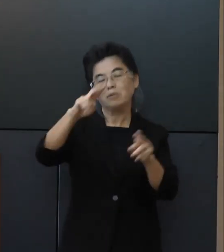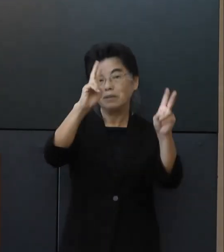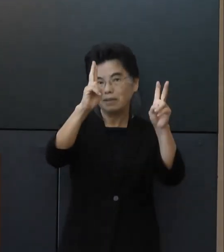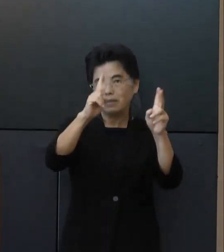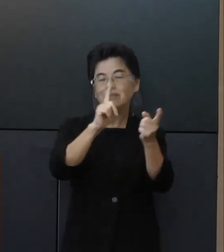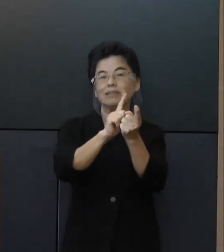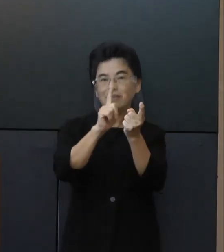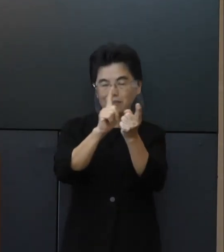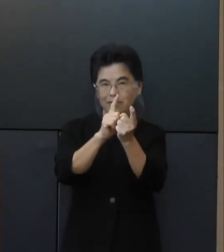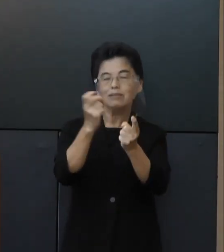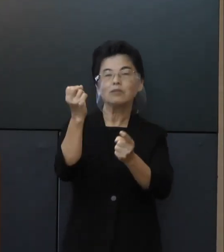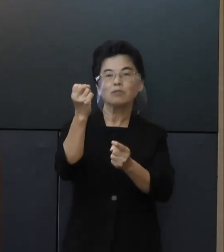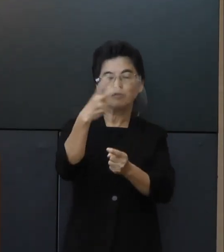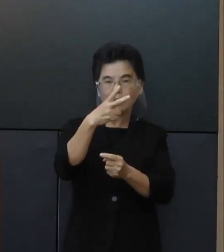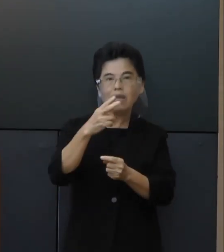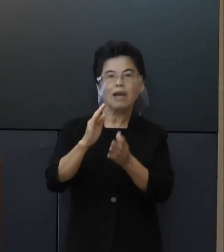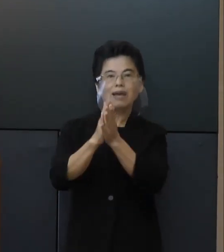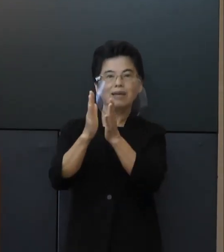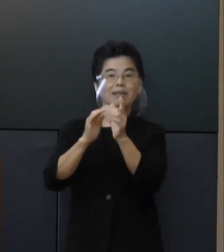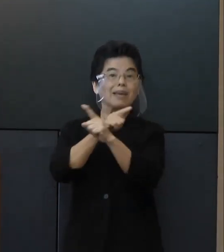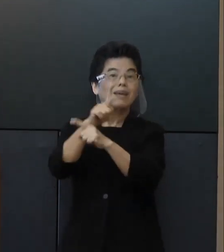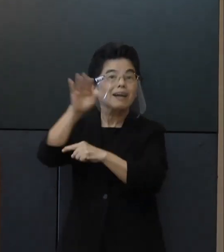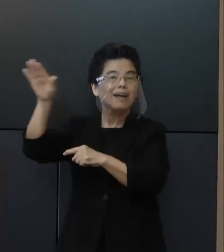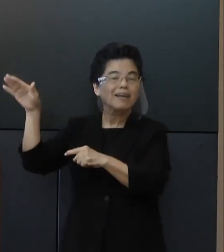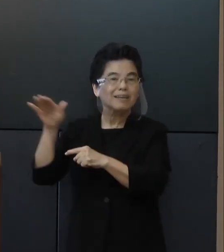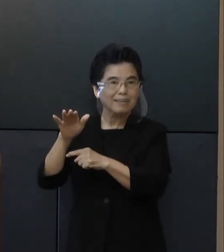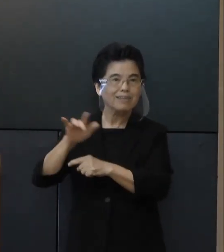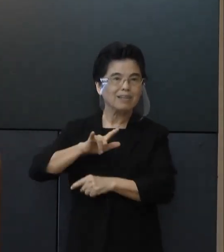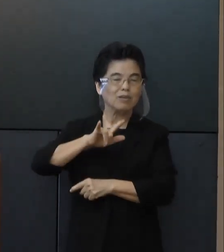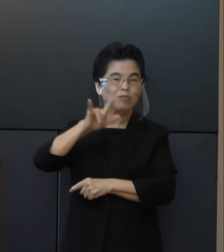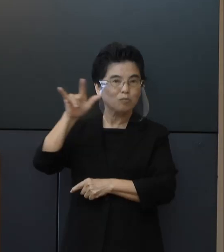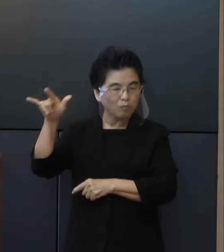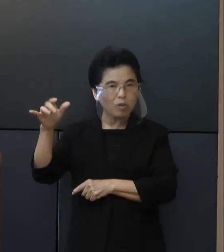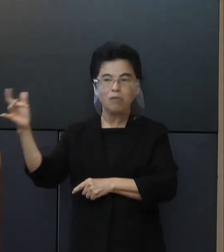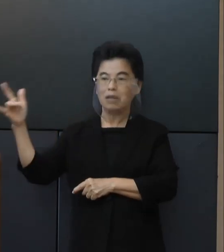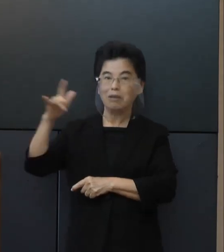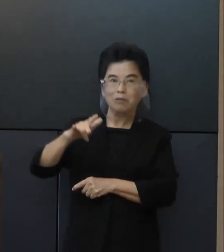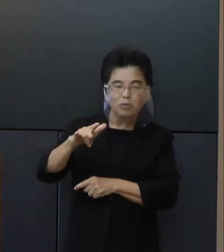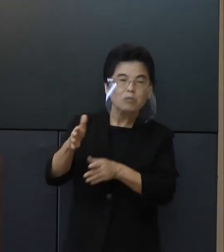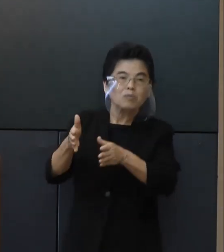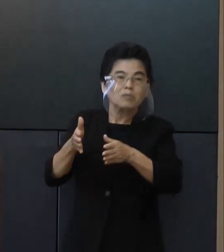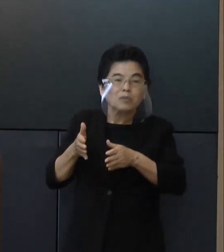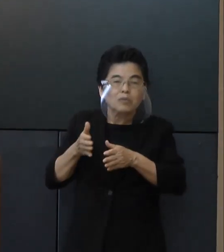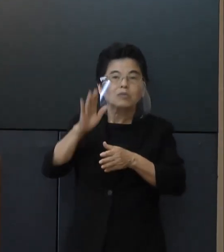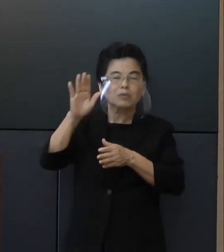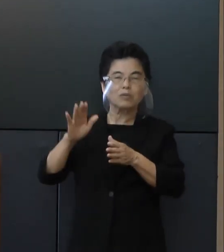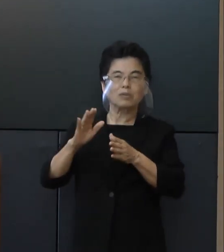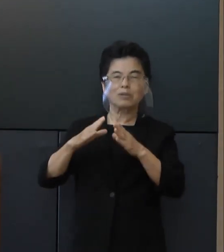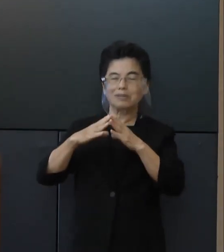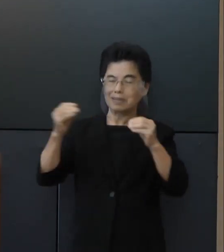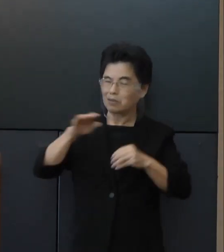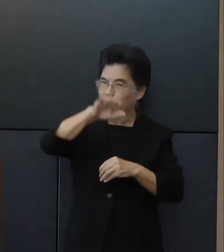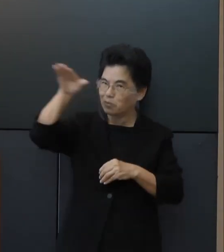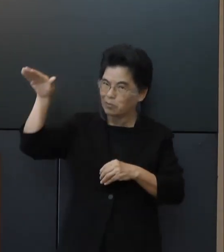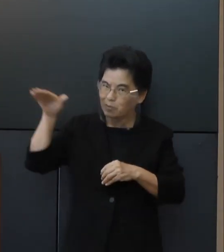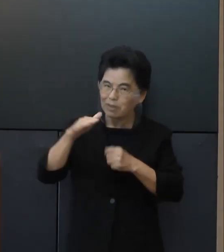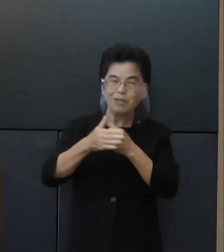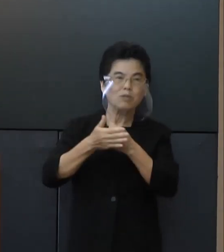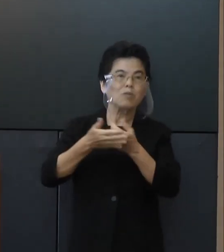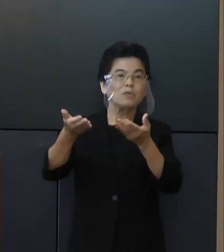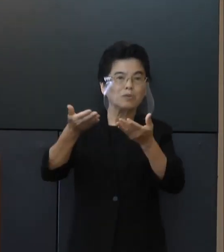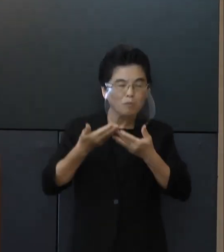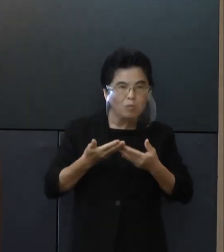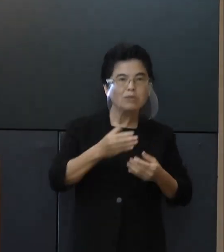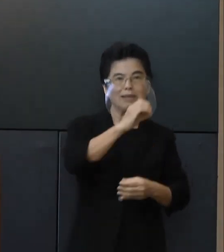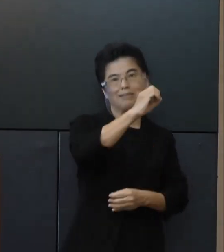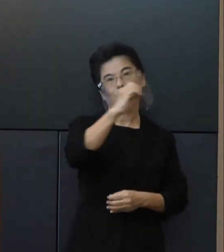の皆様、そして、まあ、県外の沖縄への渡航を控えていただいた方々の全国の皆さんの協力の賜物であ